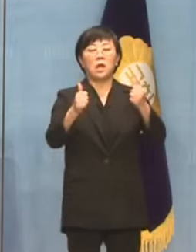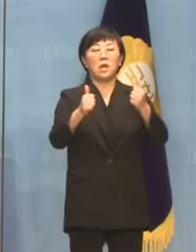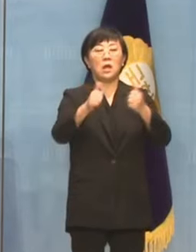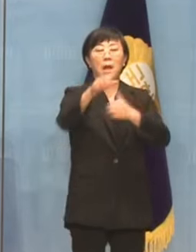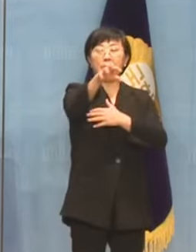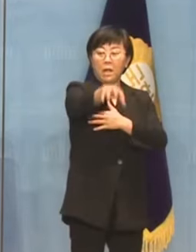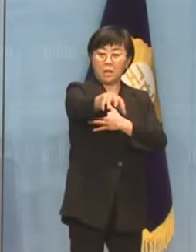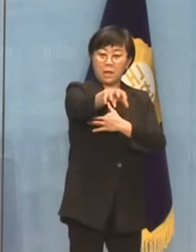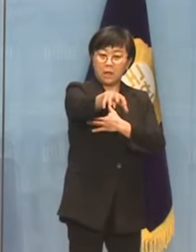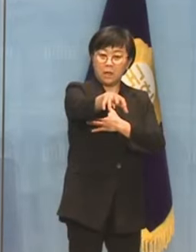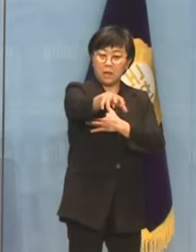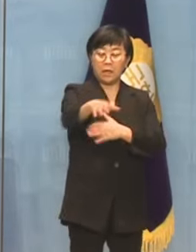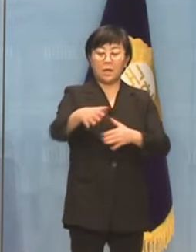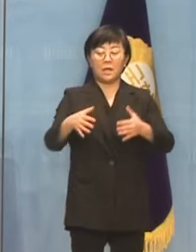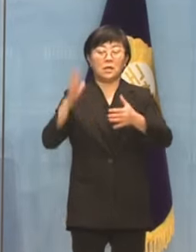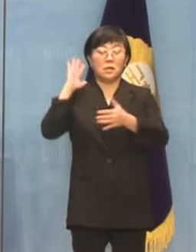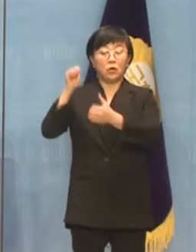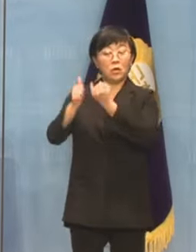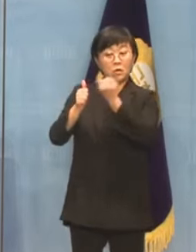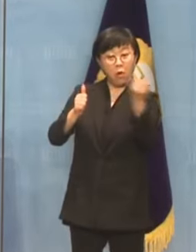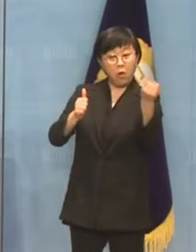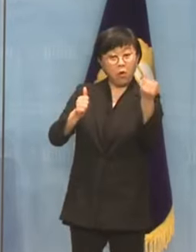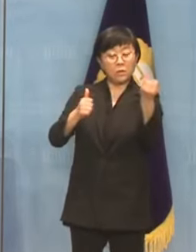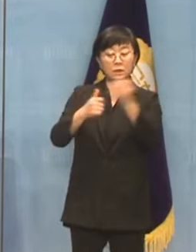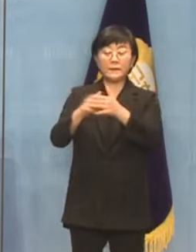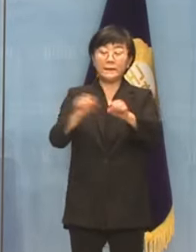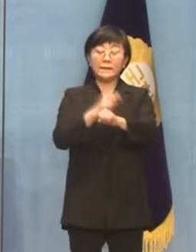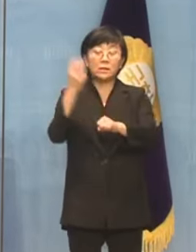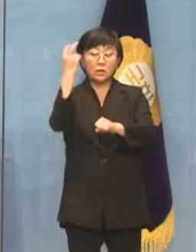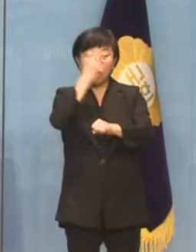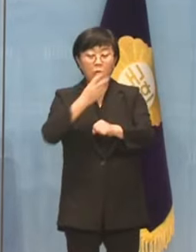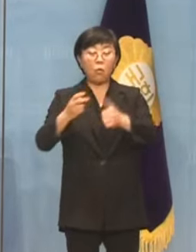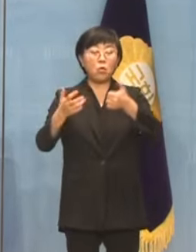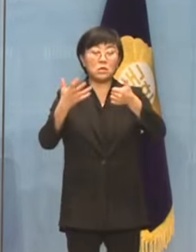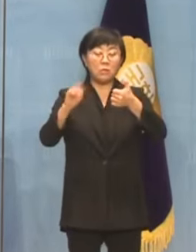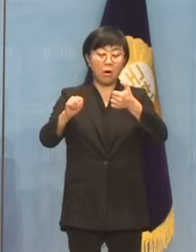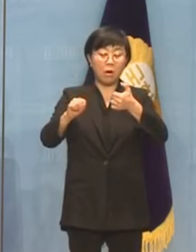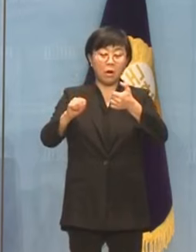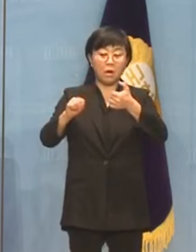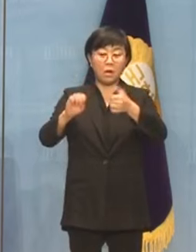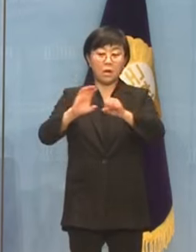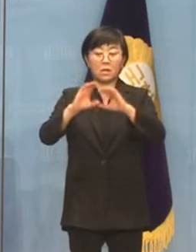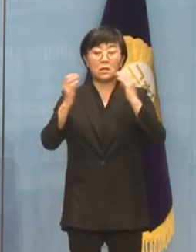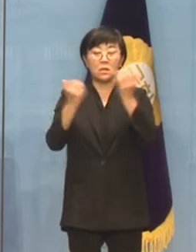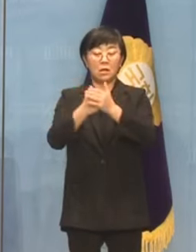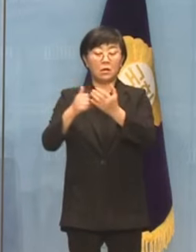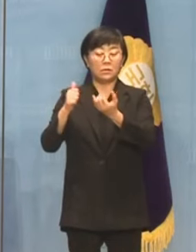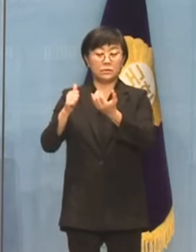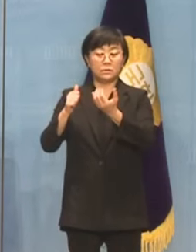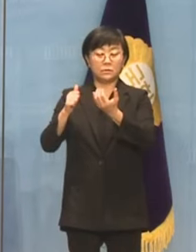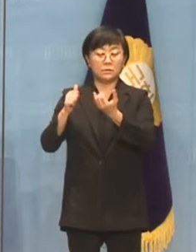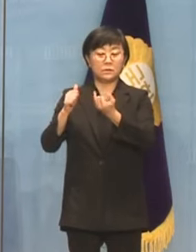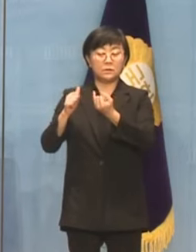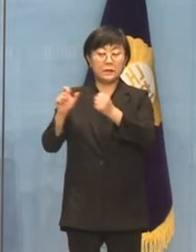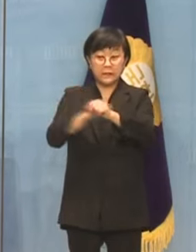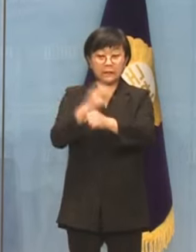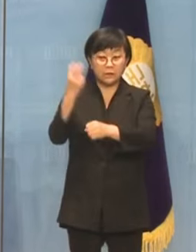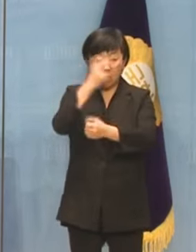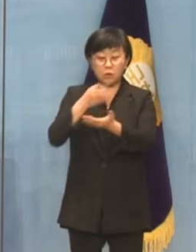앞에서 김건희 특검 50억 클럽 특검을 요구하는 농성